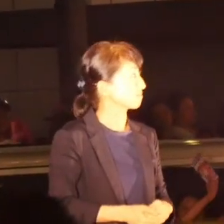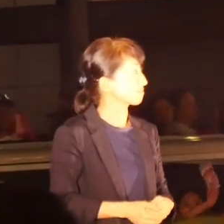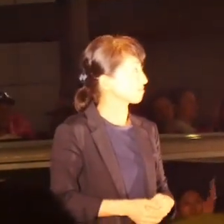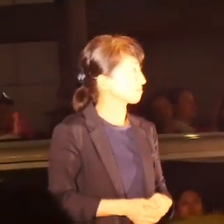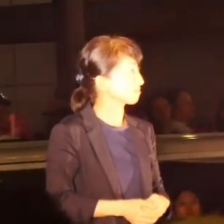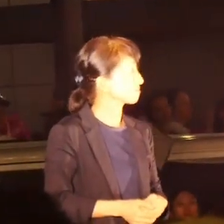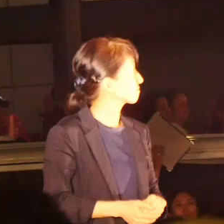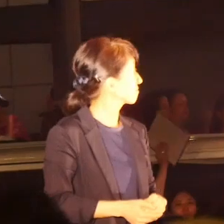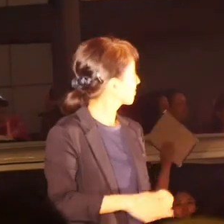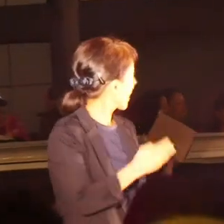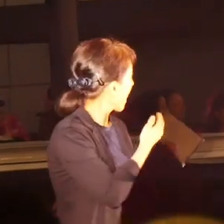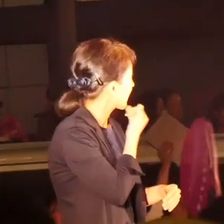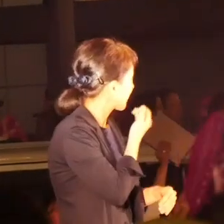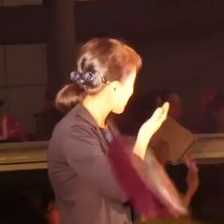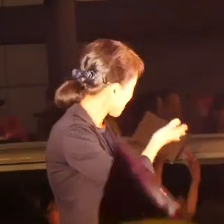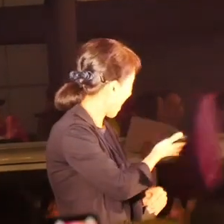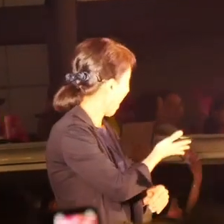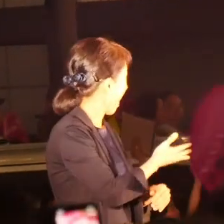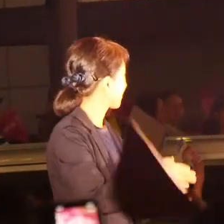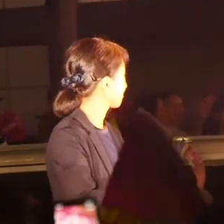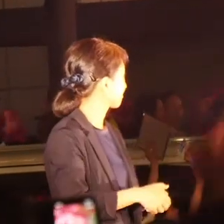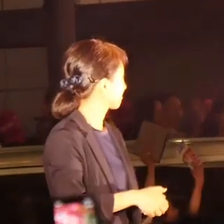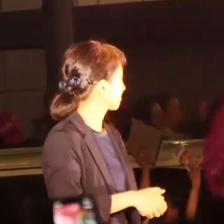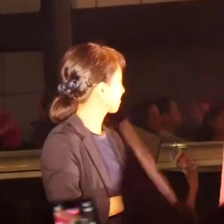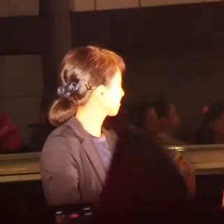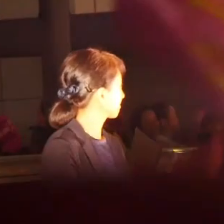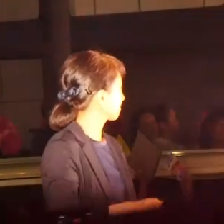ハルクの方やっていいですか。